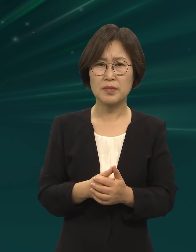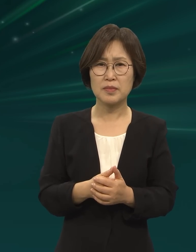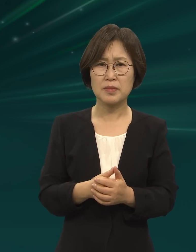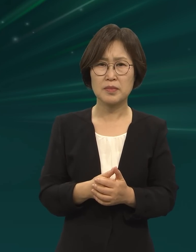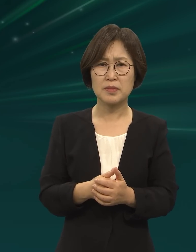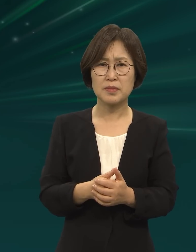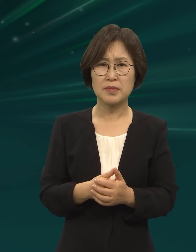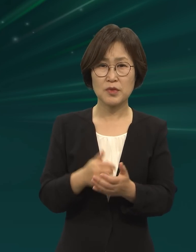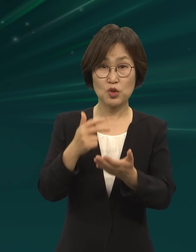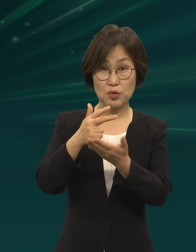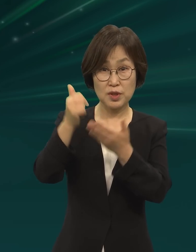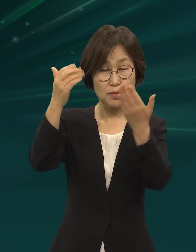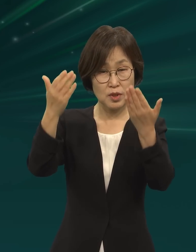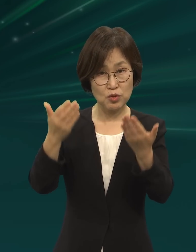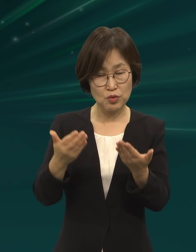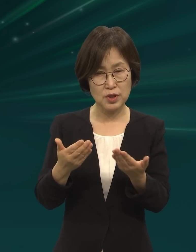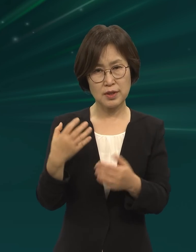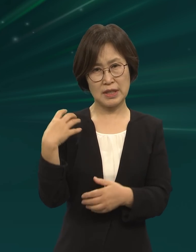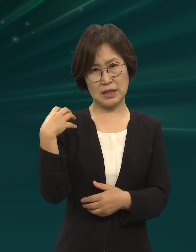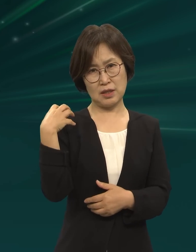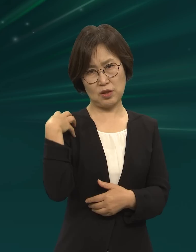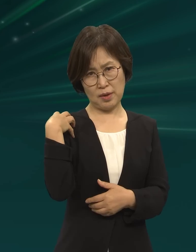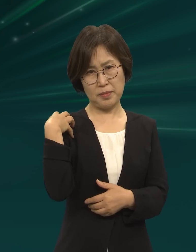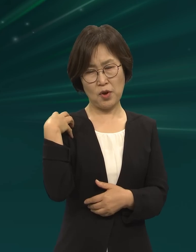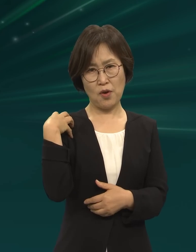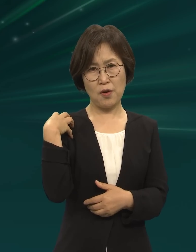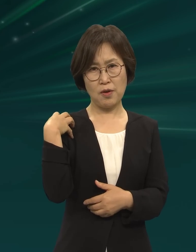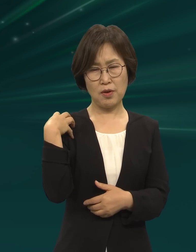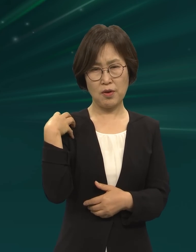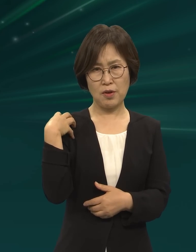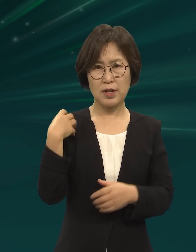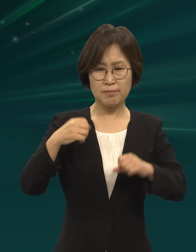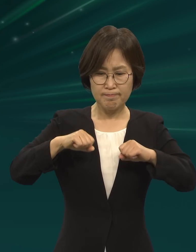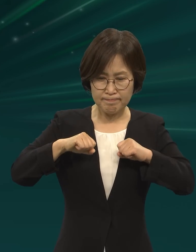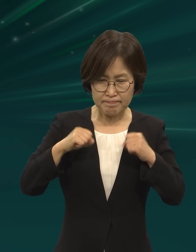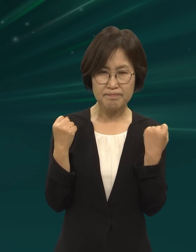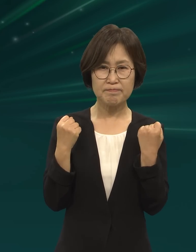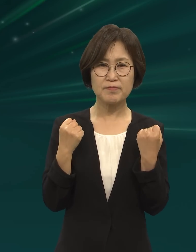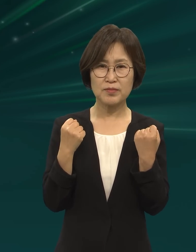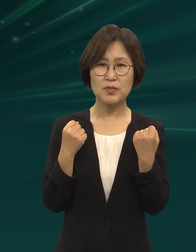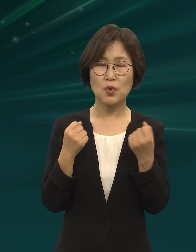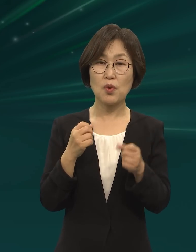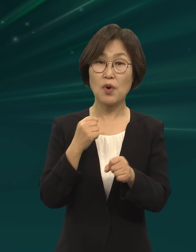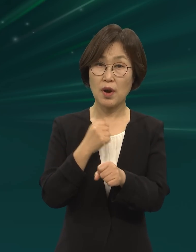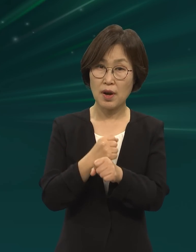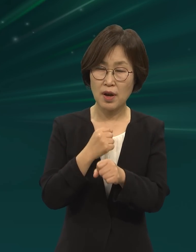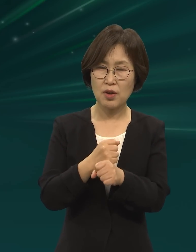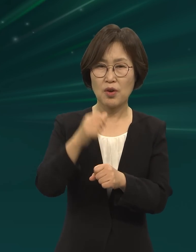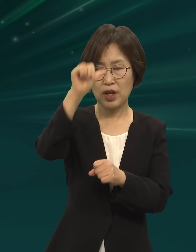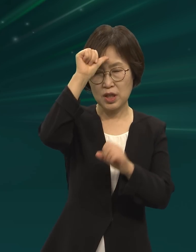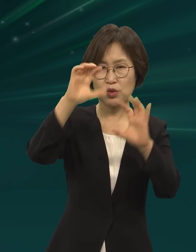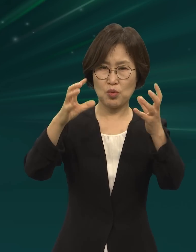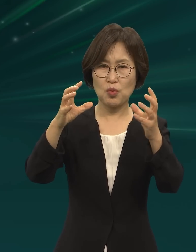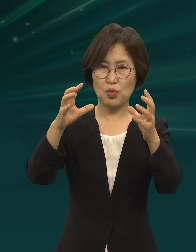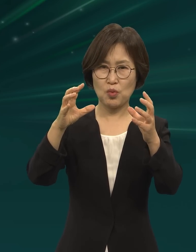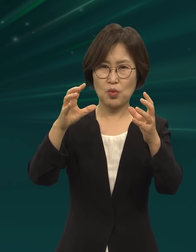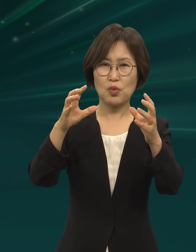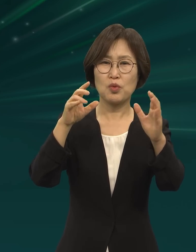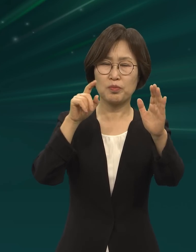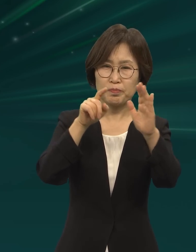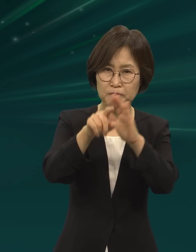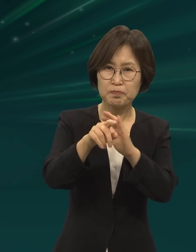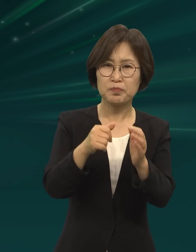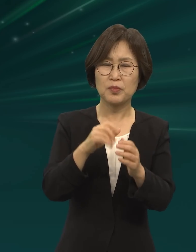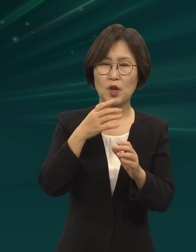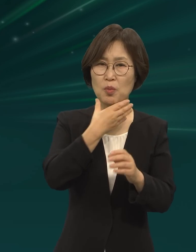그 주신 소명과 사명 앞에 순종하여 인도 돌아갔습니다. 그